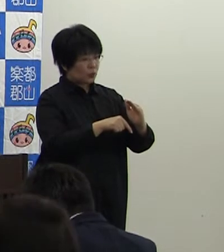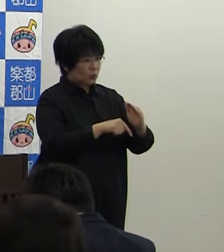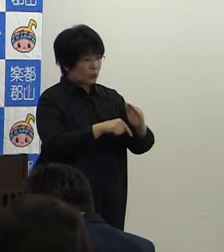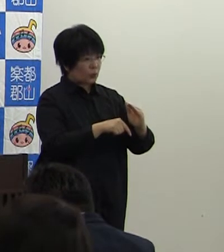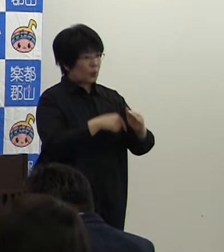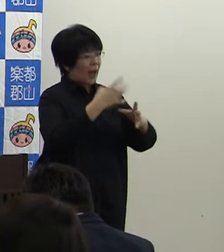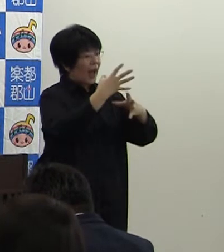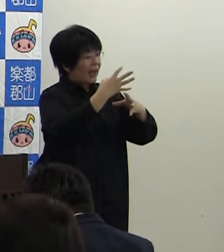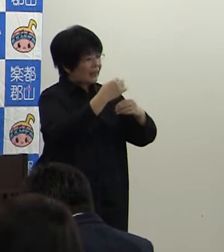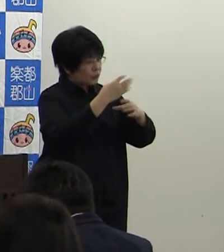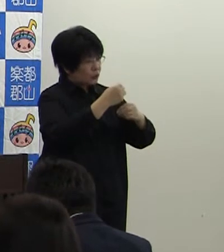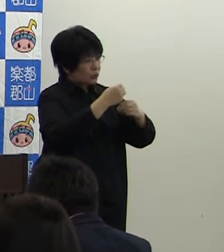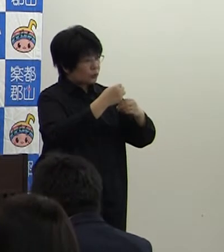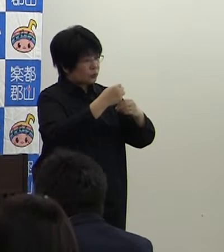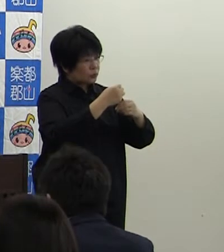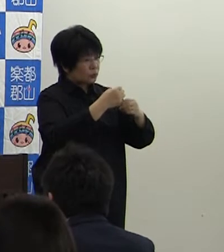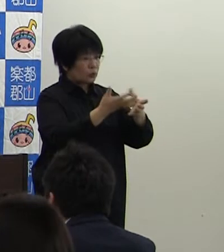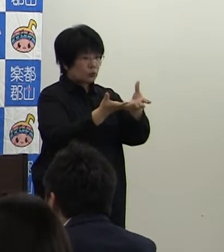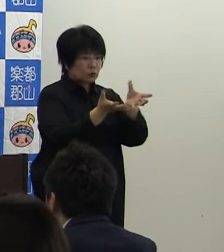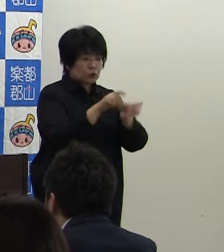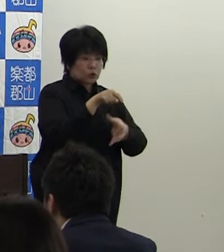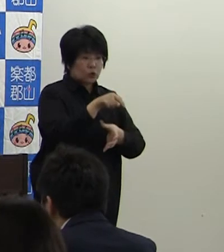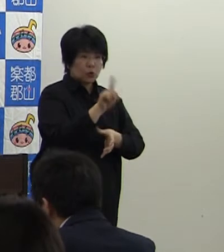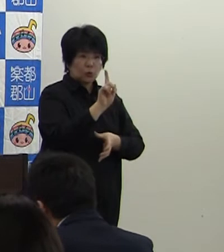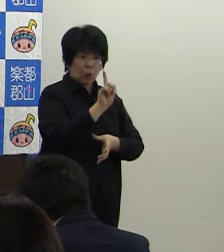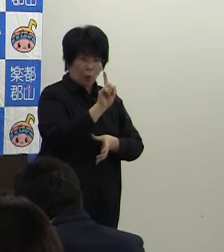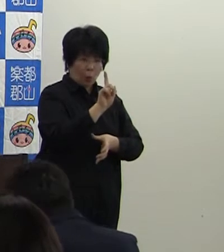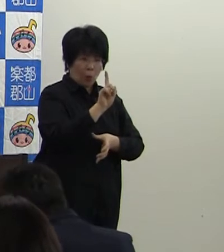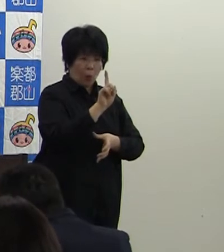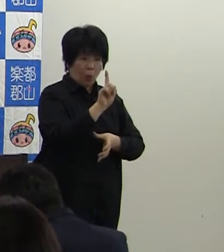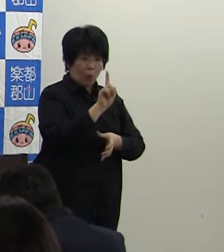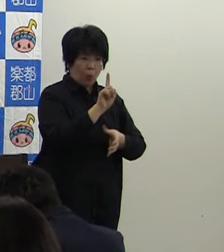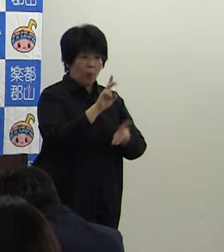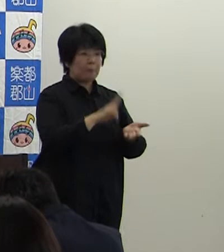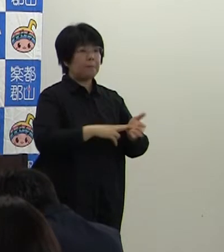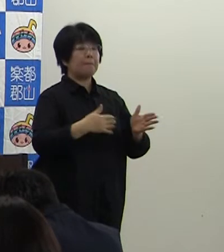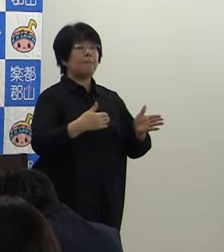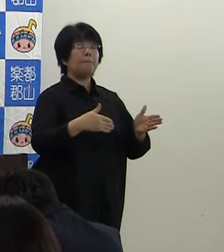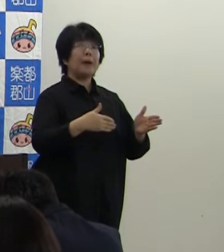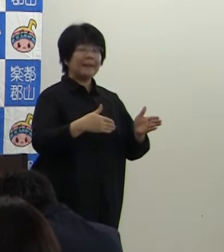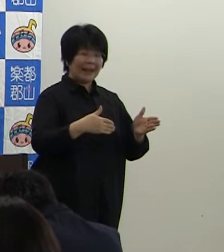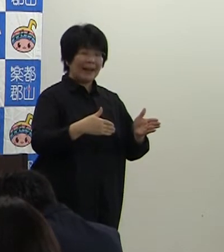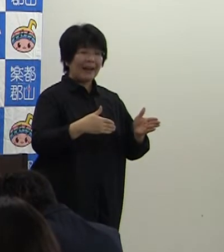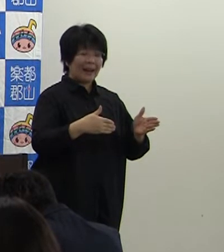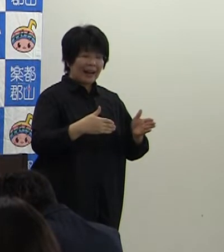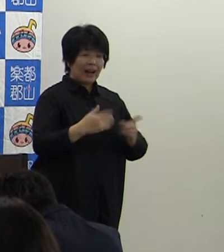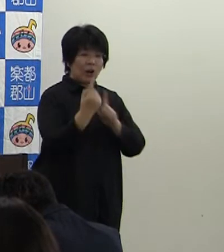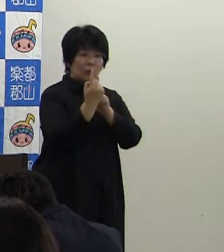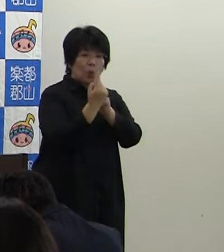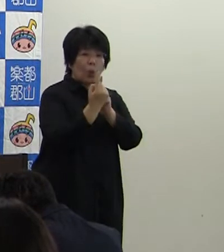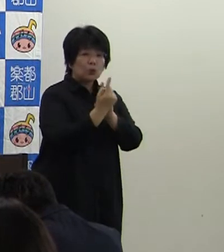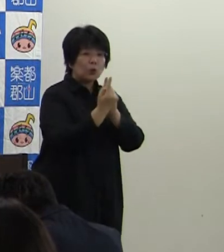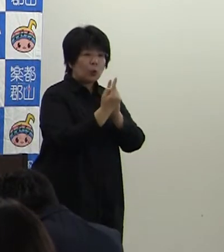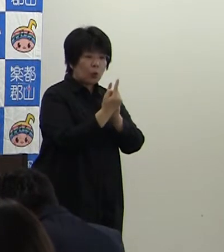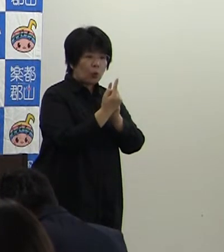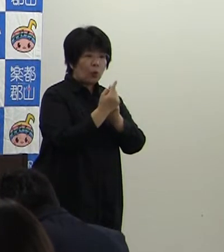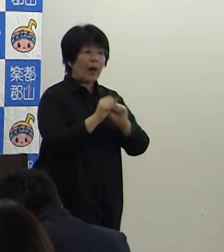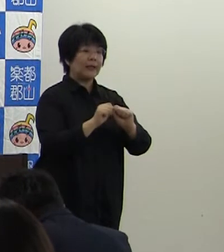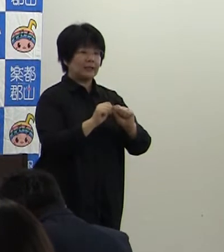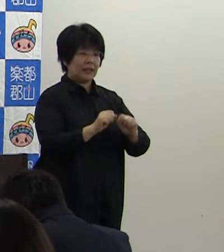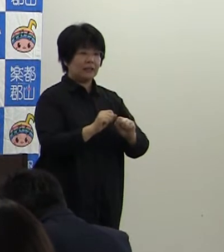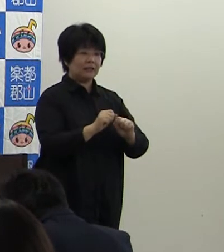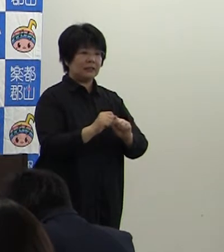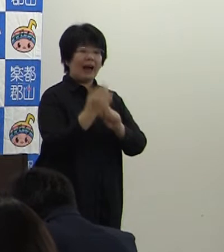が来るということは決まっておりませんので、いくつか今接触しているところがありますので、引き続きですね、何せ相手様の意